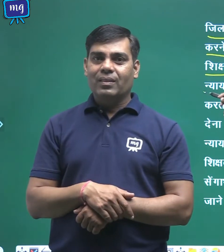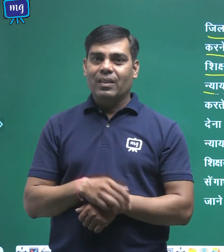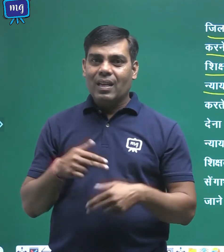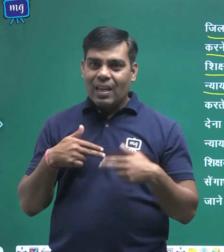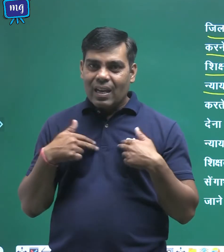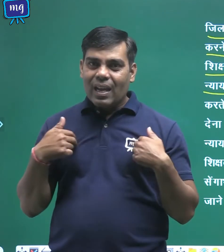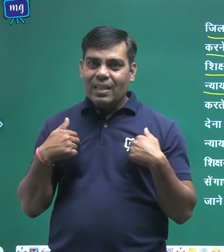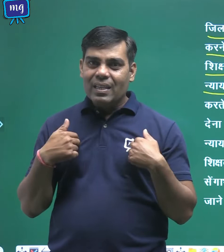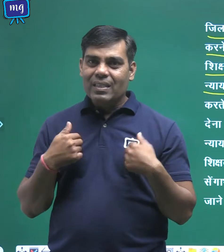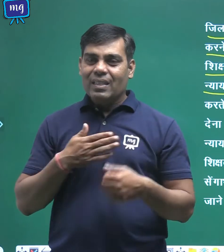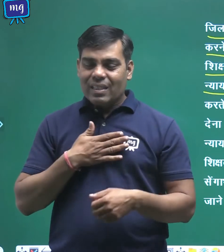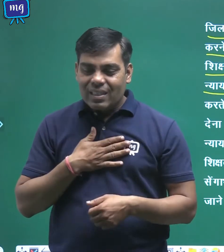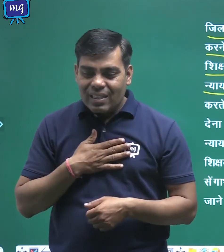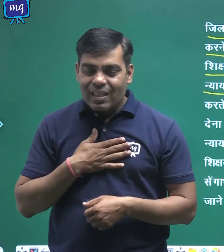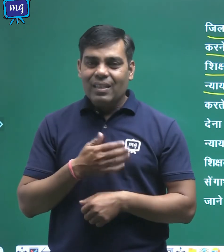न्यायाधीश महोदय,